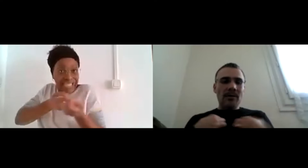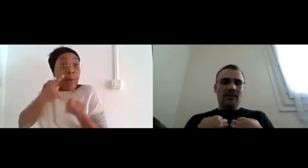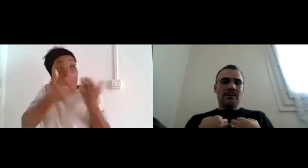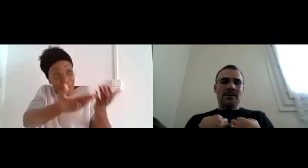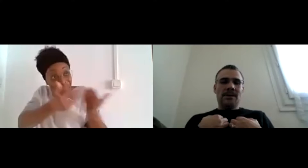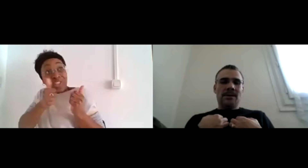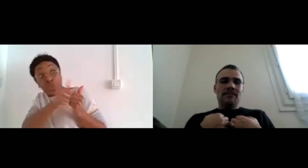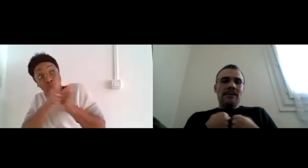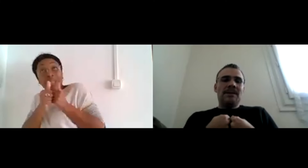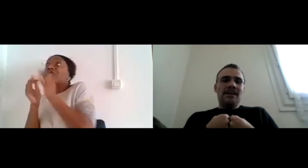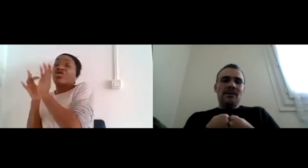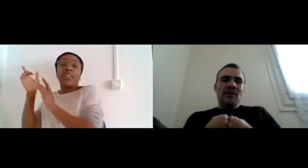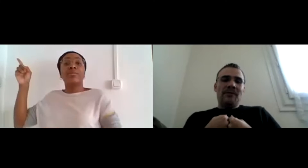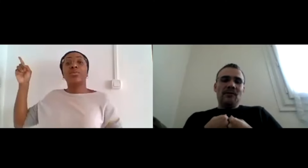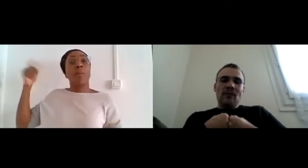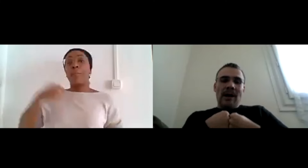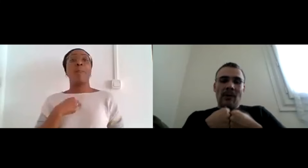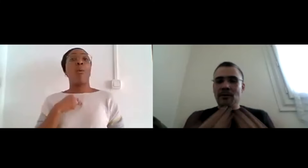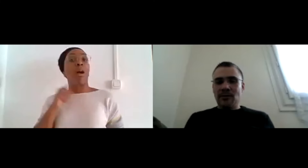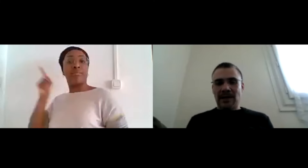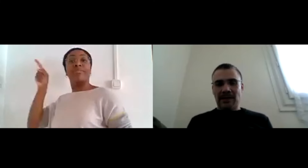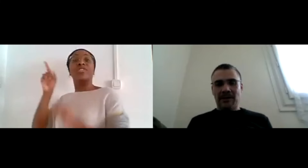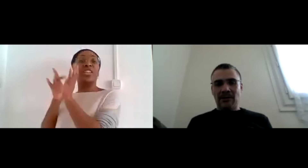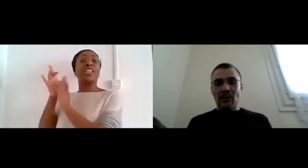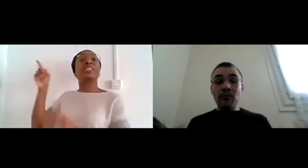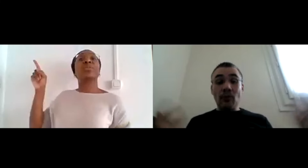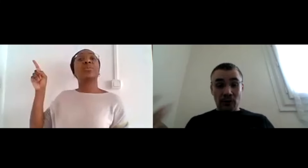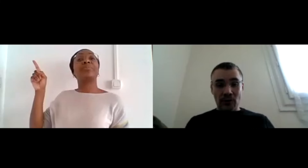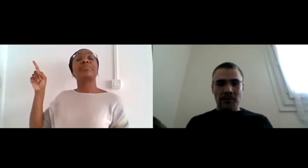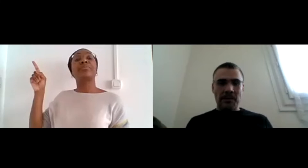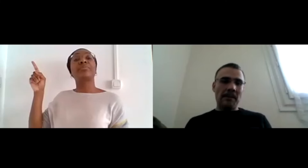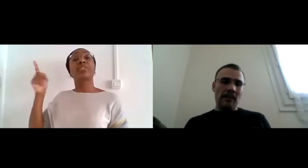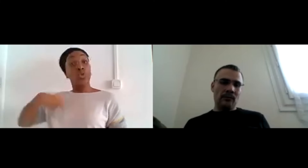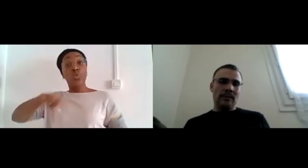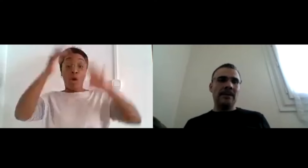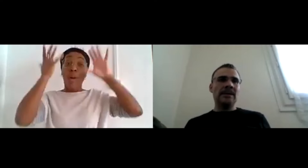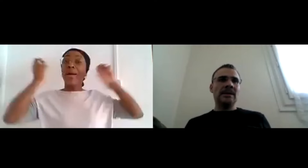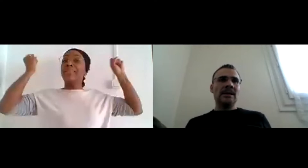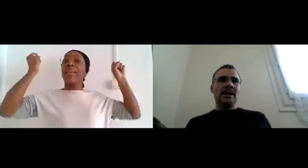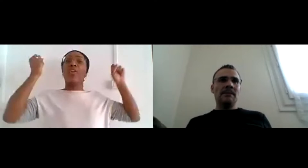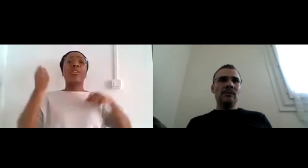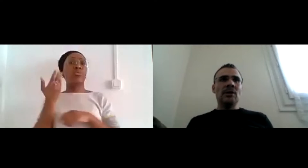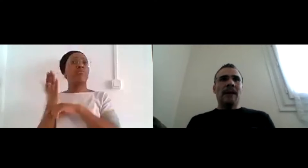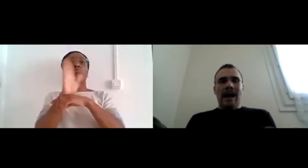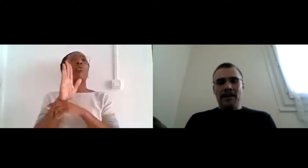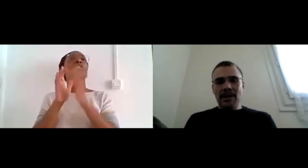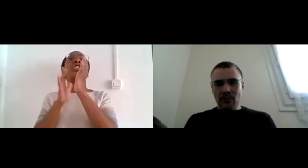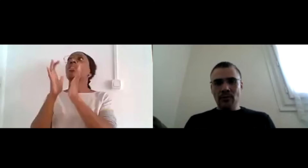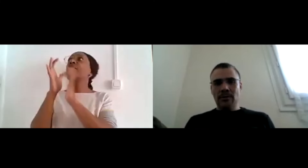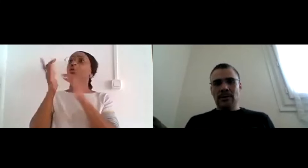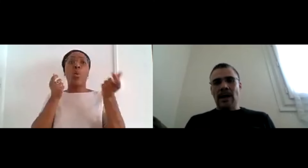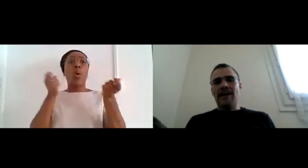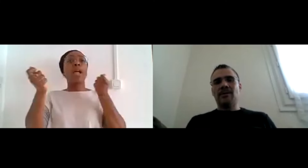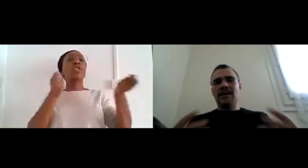rois, nous. Même si Dieu a fait de nous un royaume de sacrificateurs pour Dieu son Père, pas pour nous-mêmes, mais nous sommes appelés,